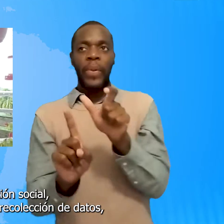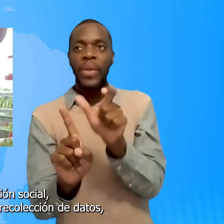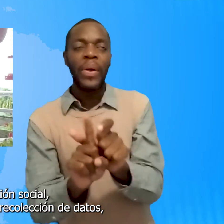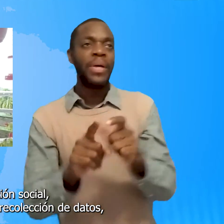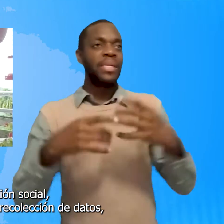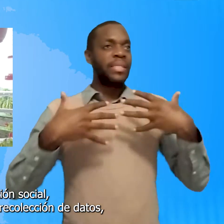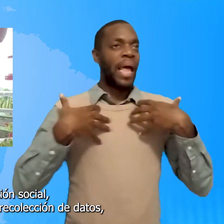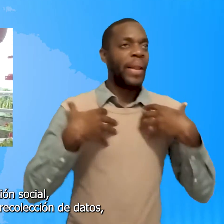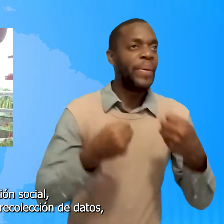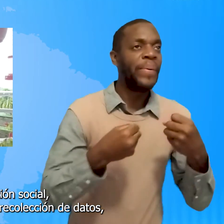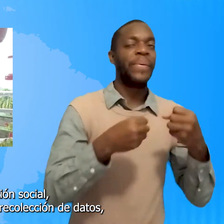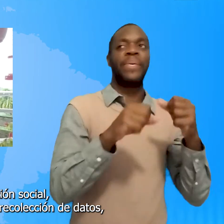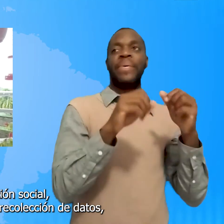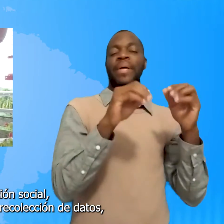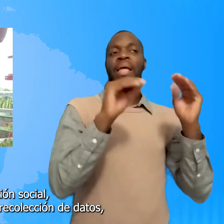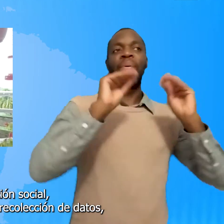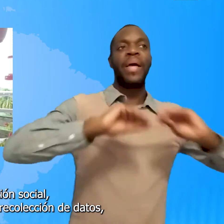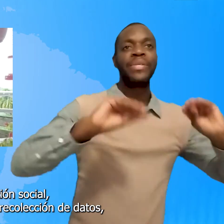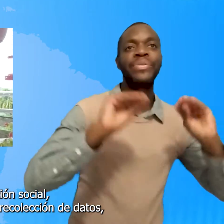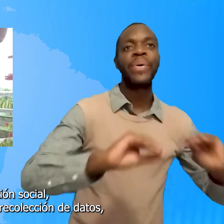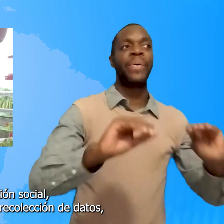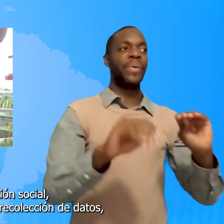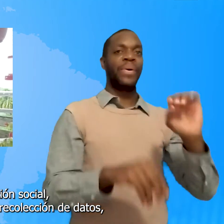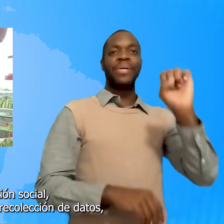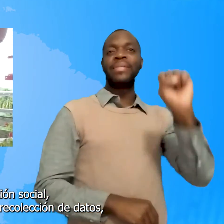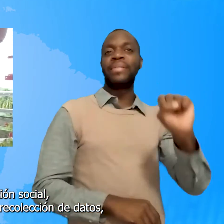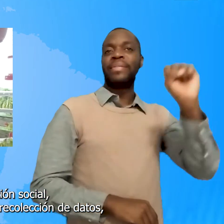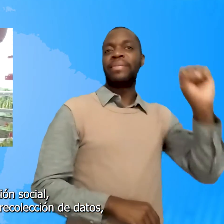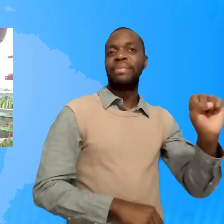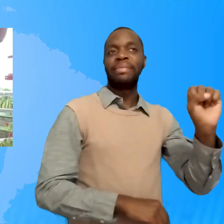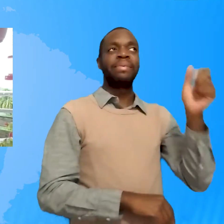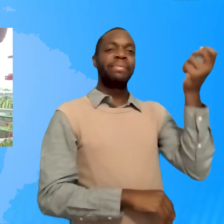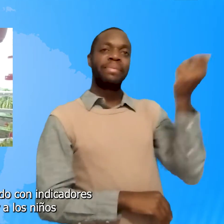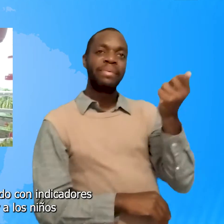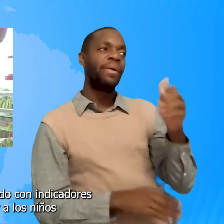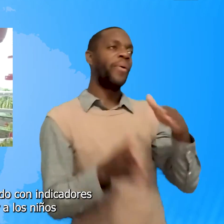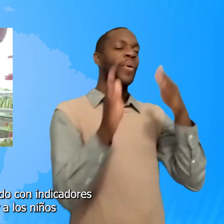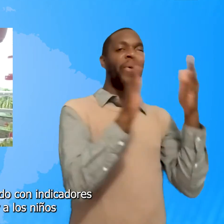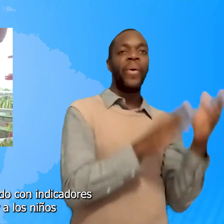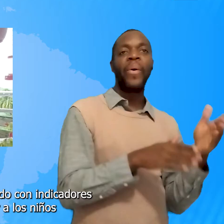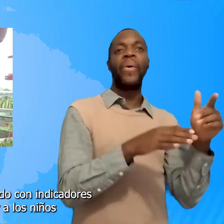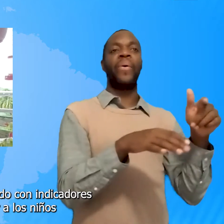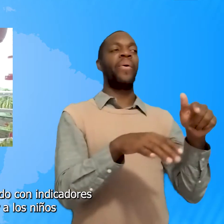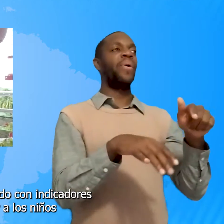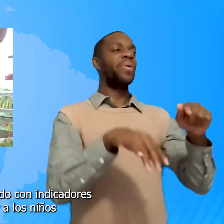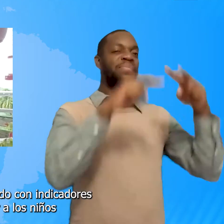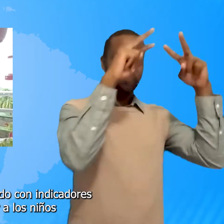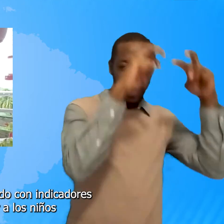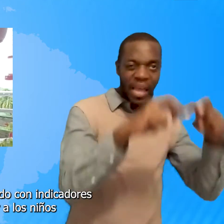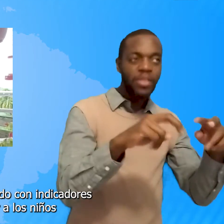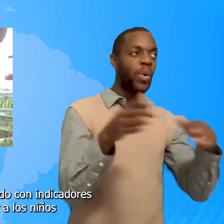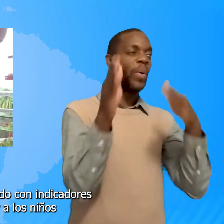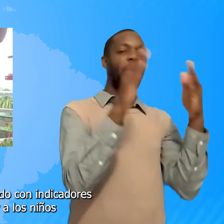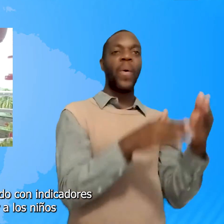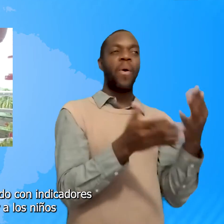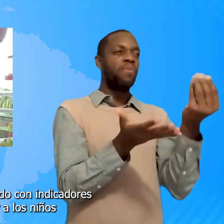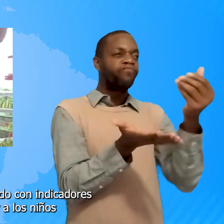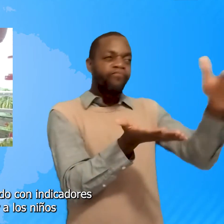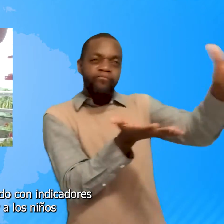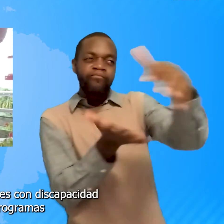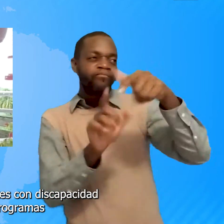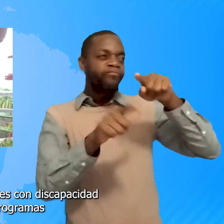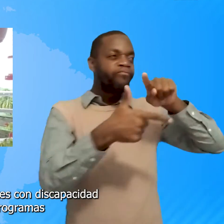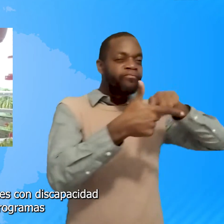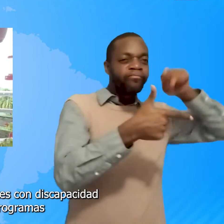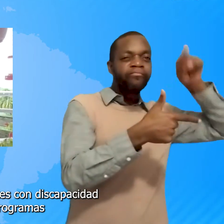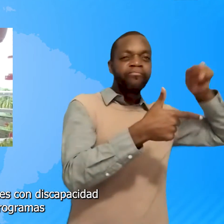protección social, de investigación, de recolección de datos, ha venido trabajando con indicadores para incluir a los